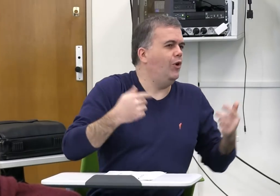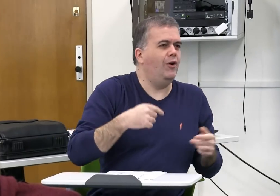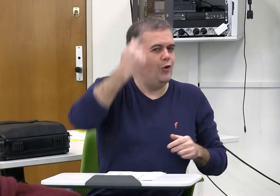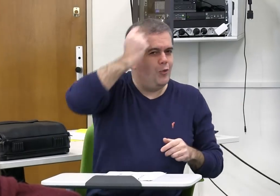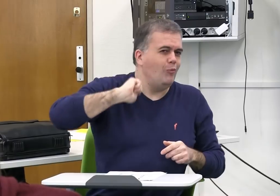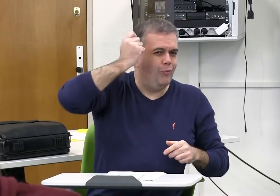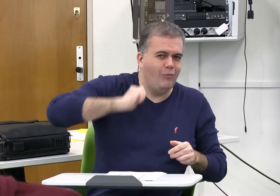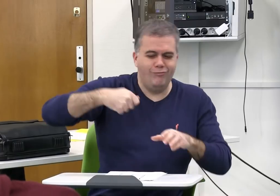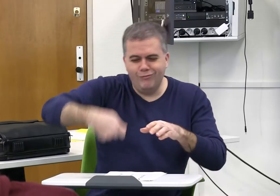à un interprète.